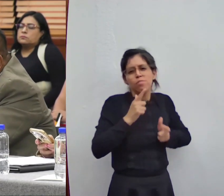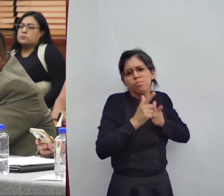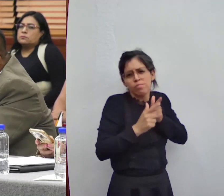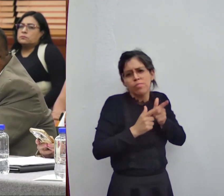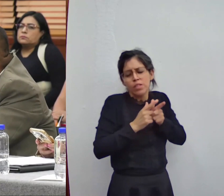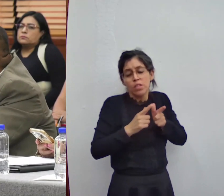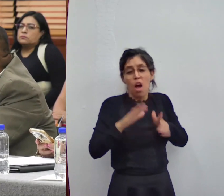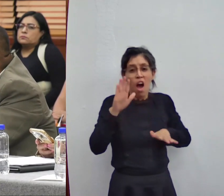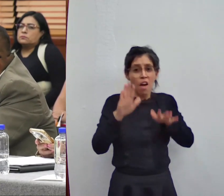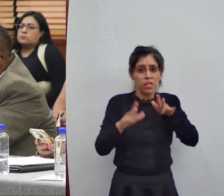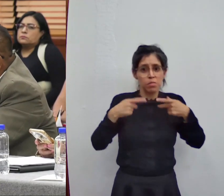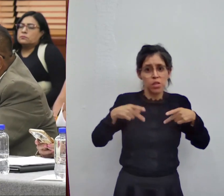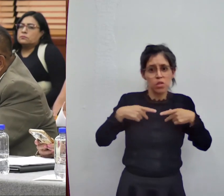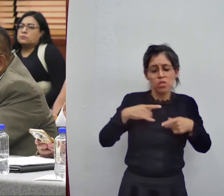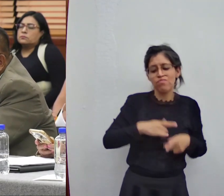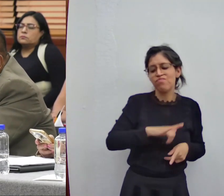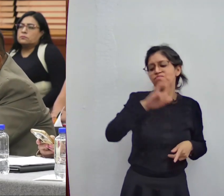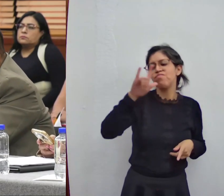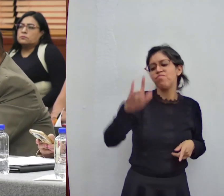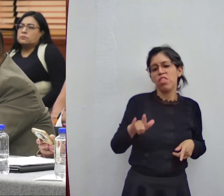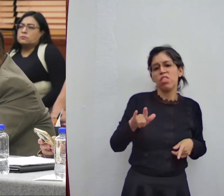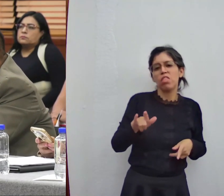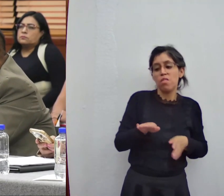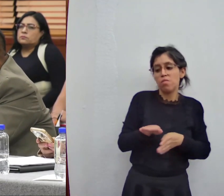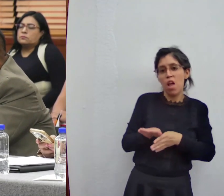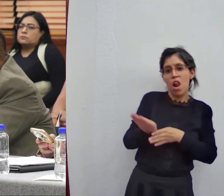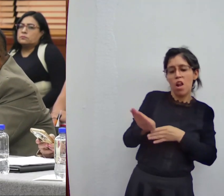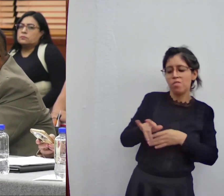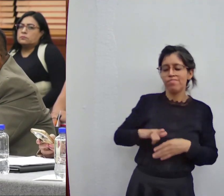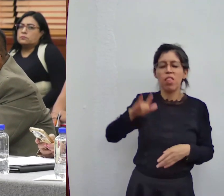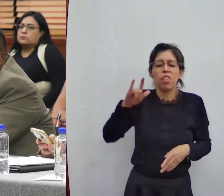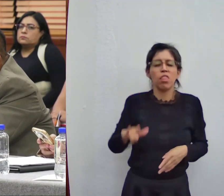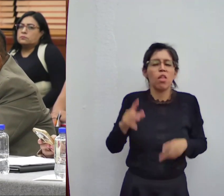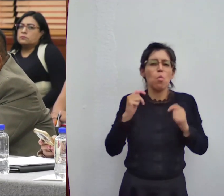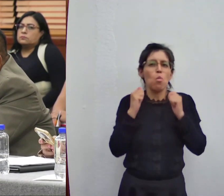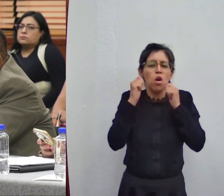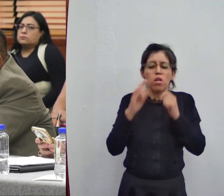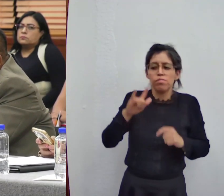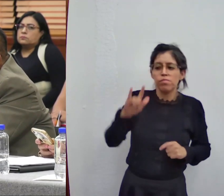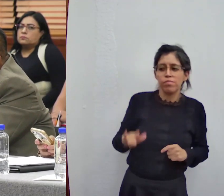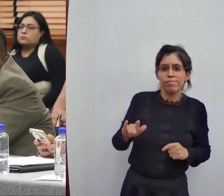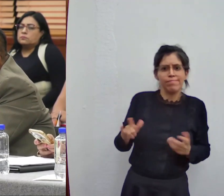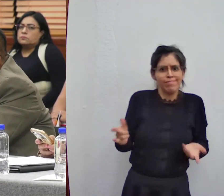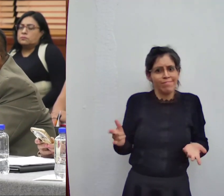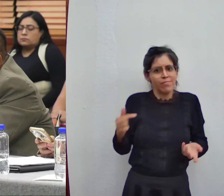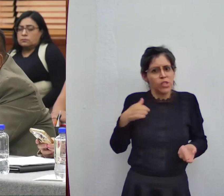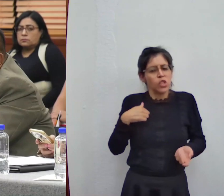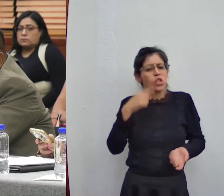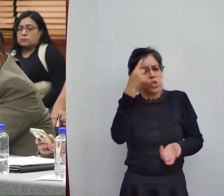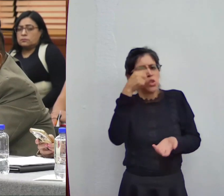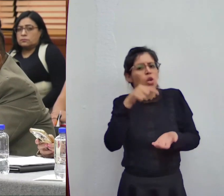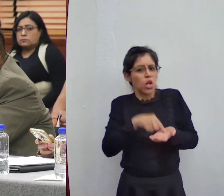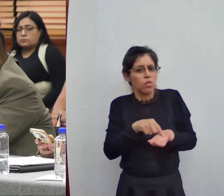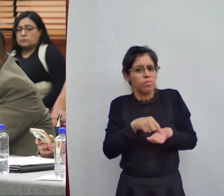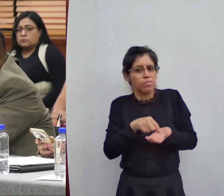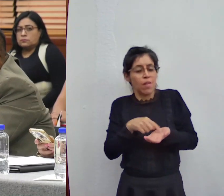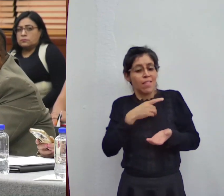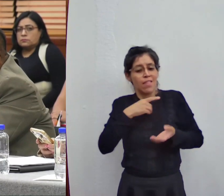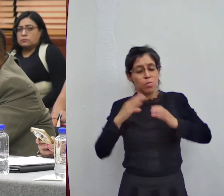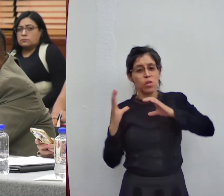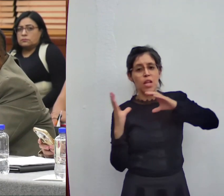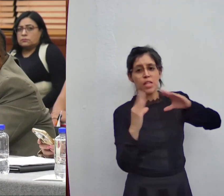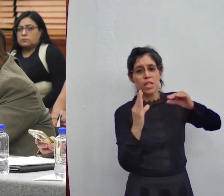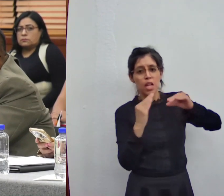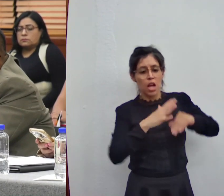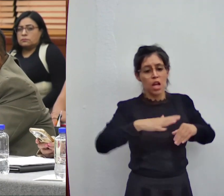estacionan sus autos donde están las rampas de emergencia. Entonces, yo creo que una educación vial